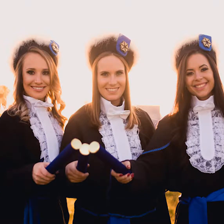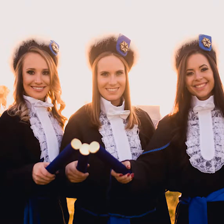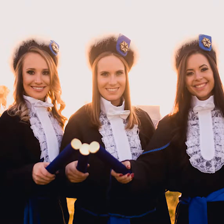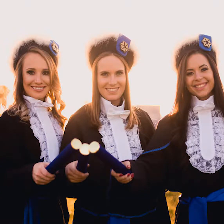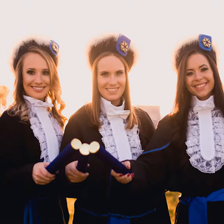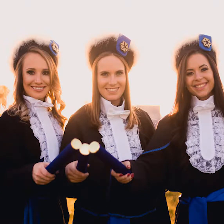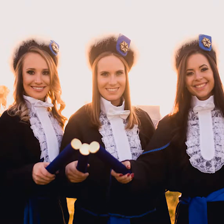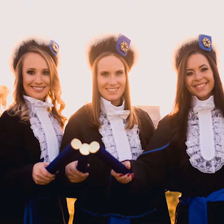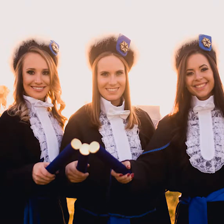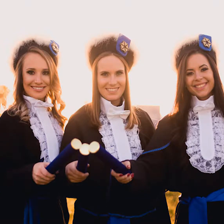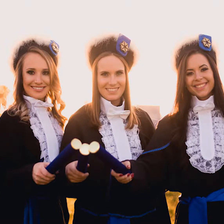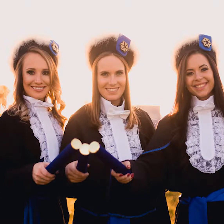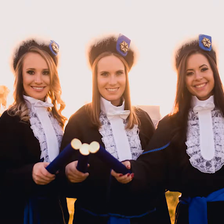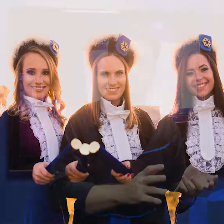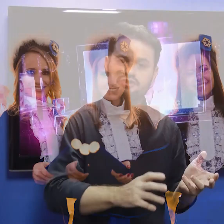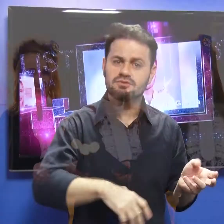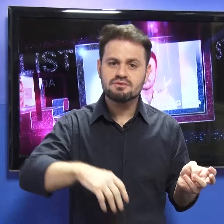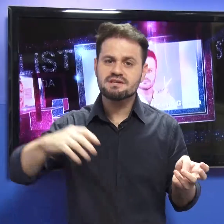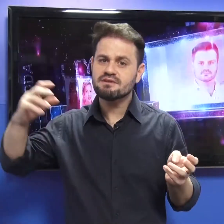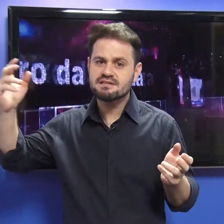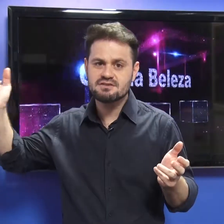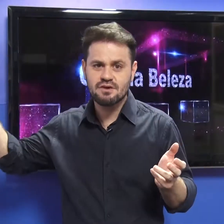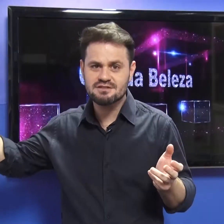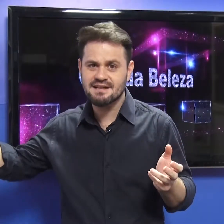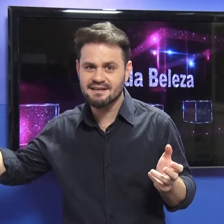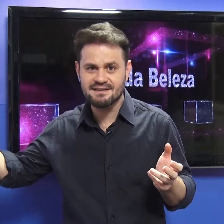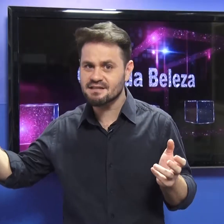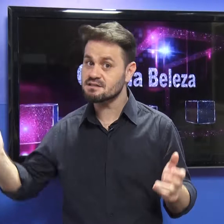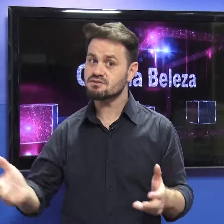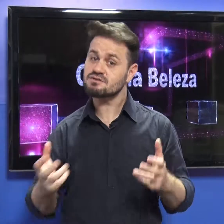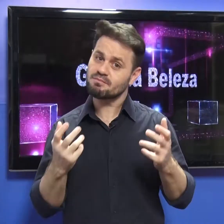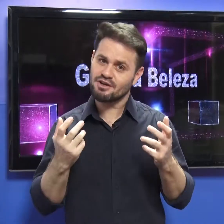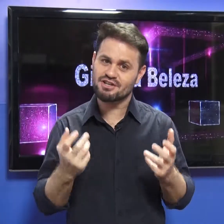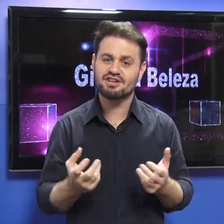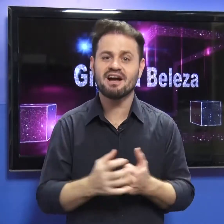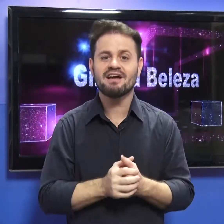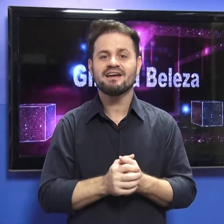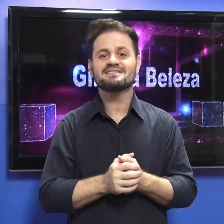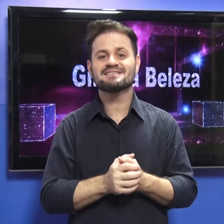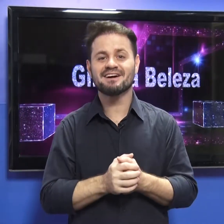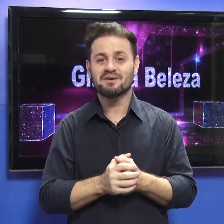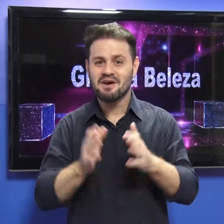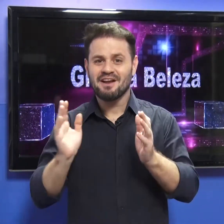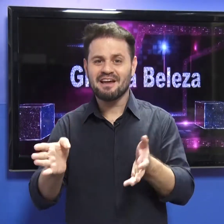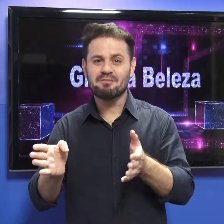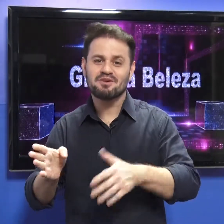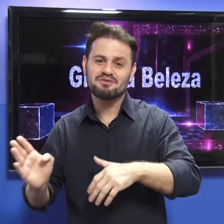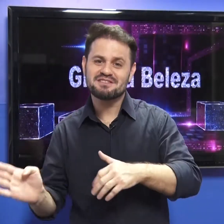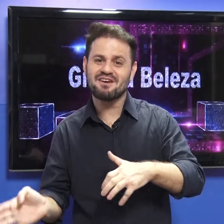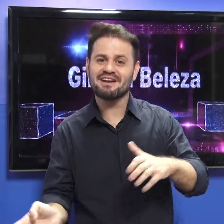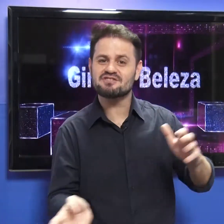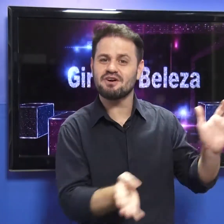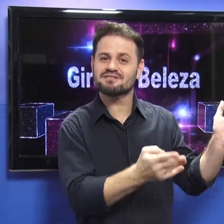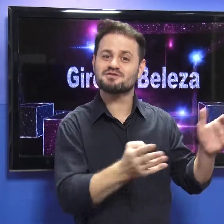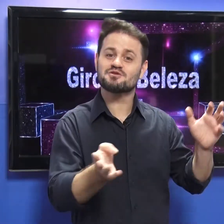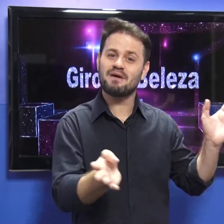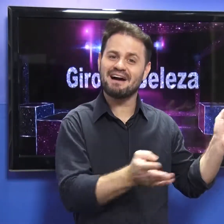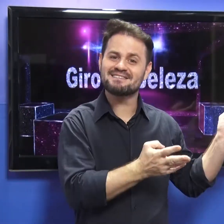muitas coisas que você está vendo hoje quando você vê essas fotos daqui a dez anos você pode achar estranho lembro quando você olha as fotos dos pais